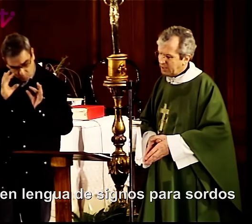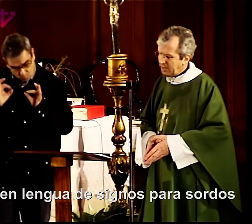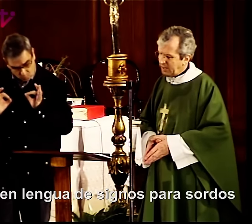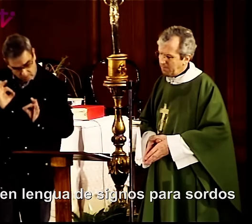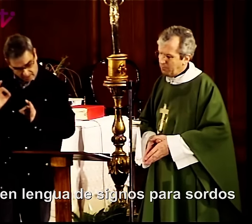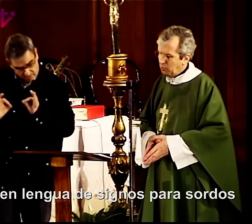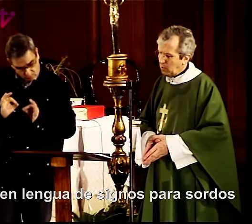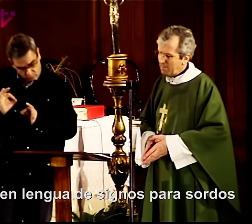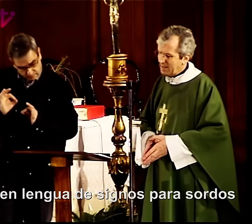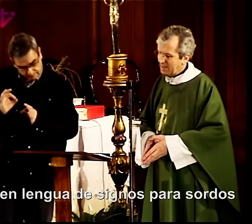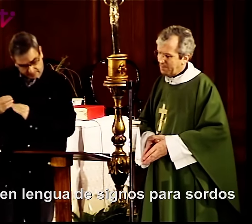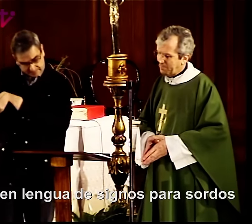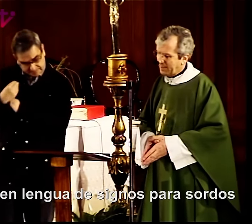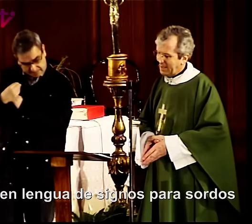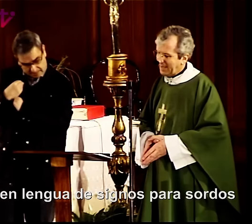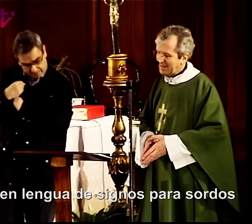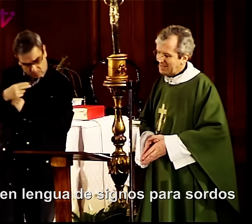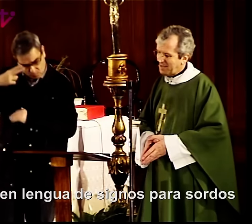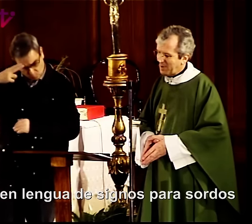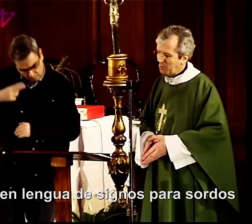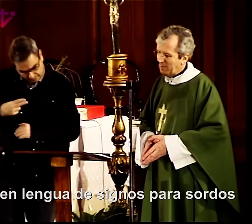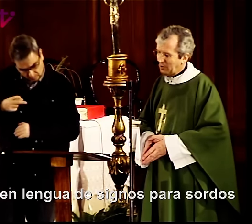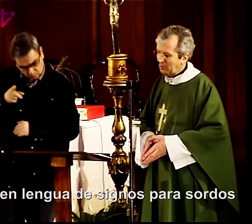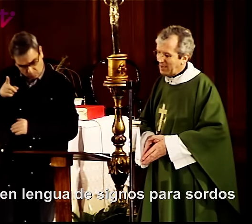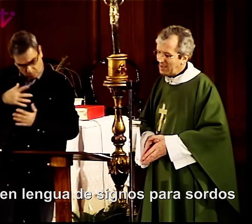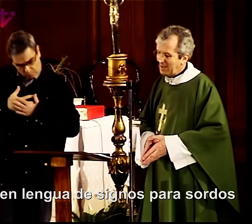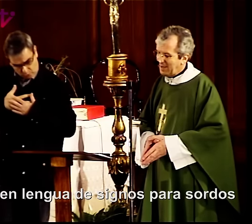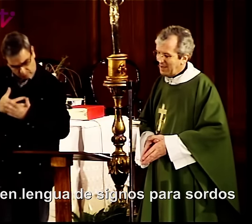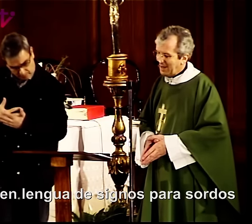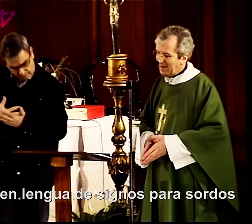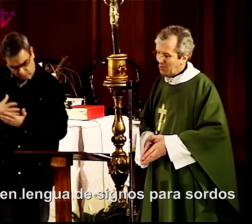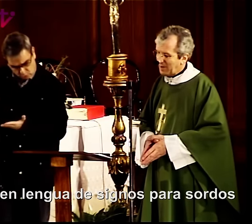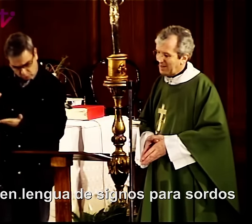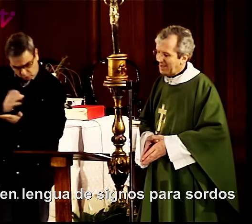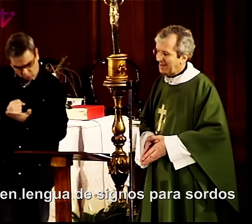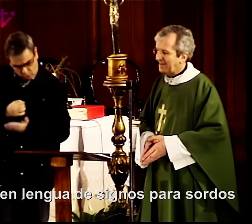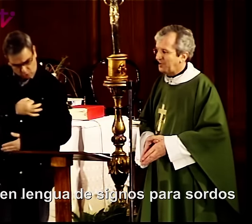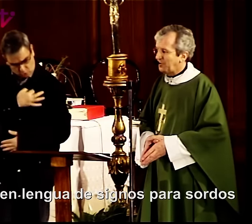seguiré puntualmente. Enséñame a cumplir tu ley y la guardaré de todo